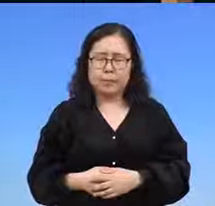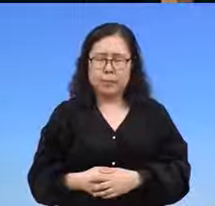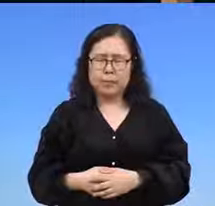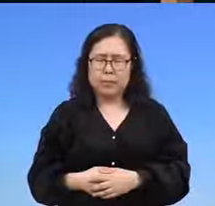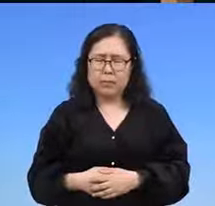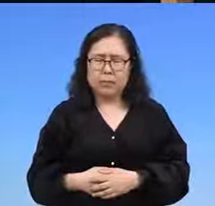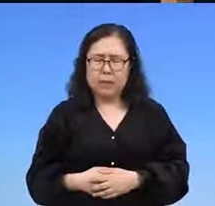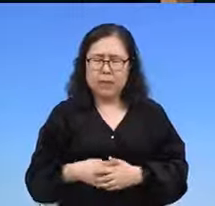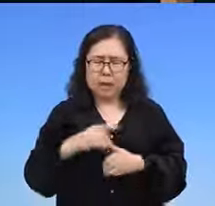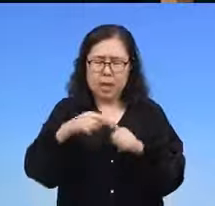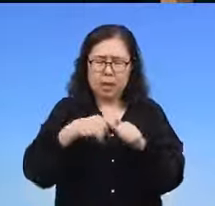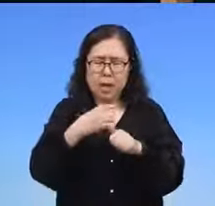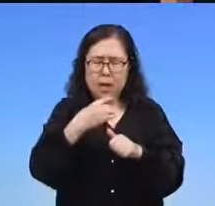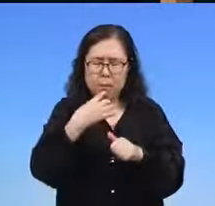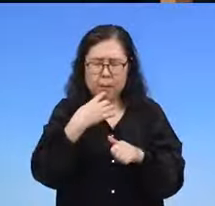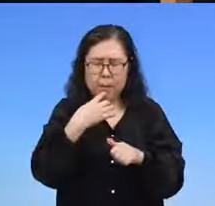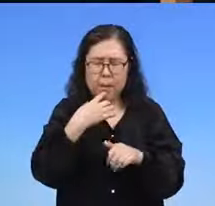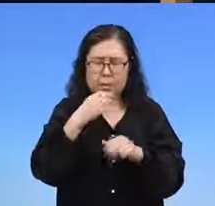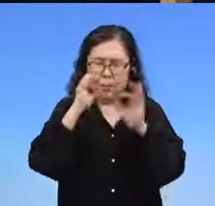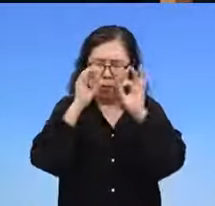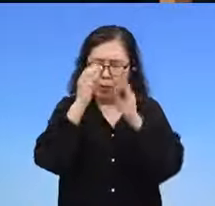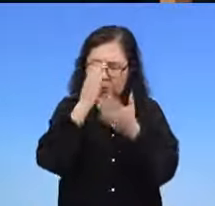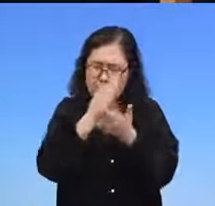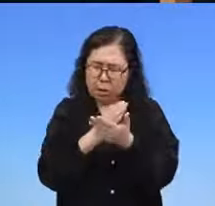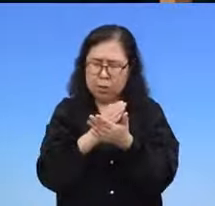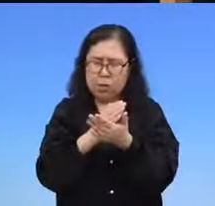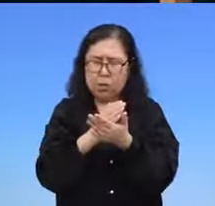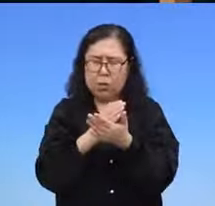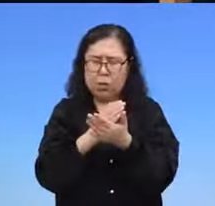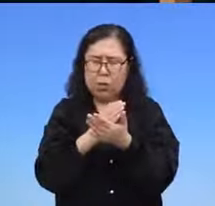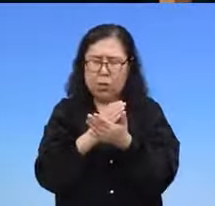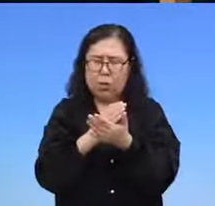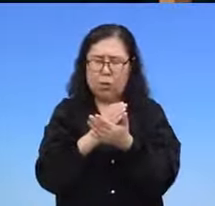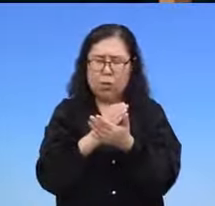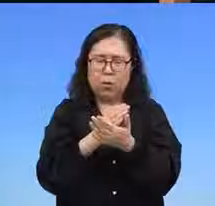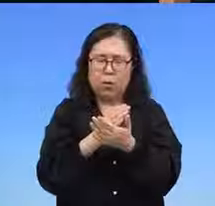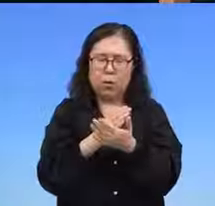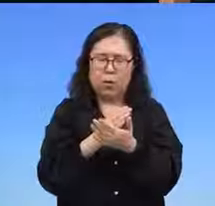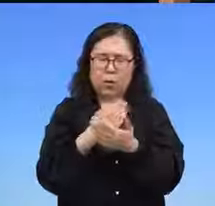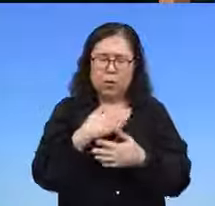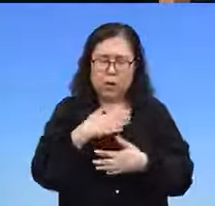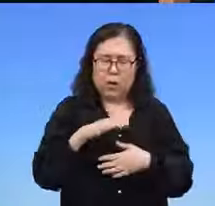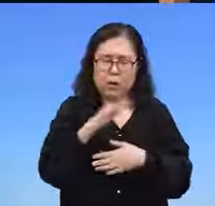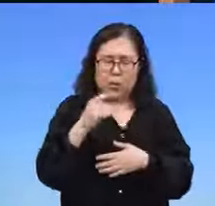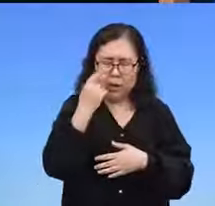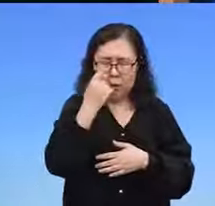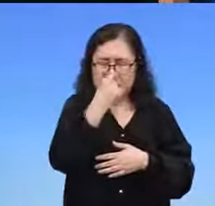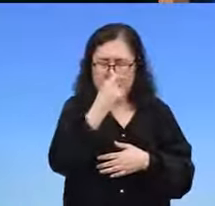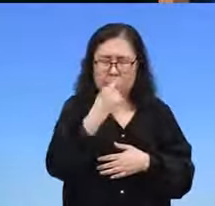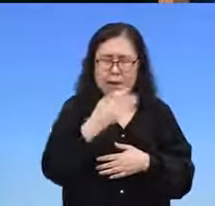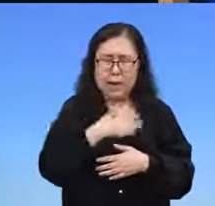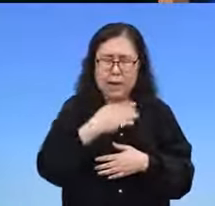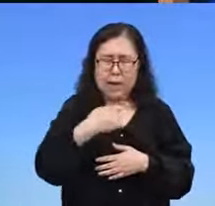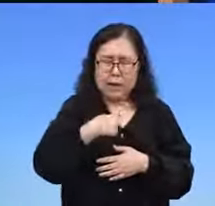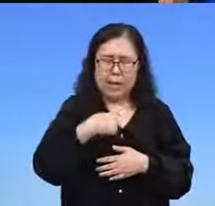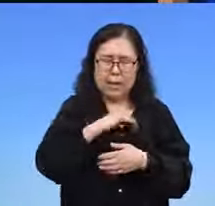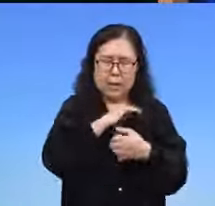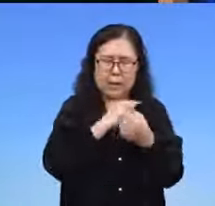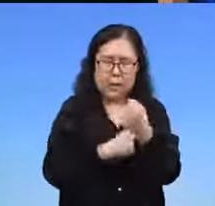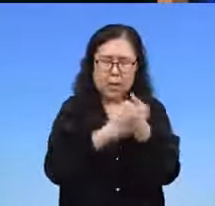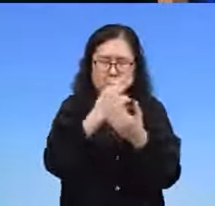상황만 보고 현실만 보여지는 연약한 우리들의 시선이 내게 능력 주시는 자